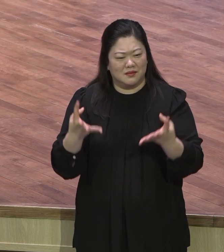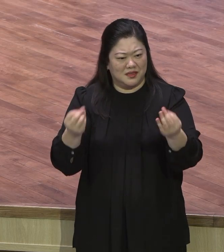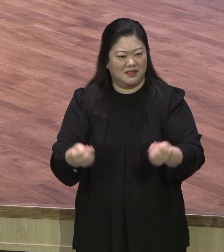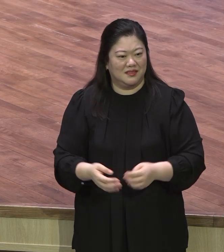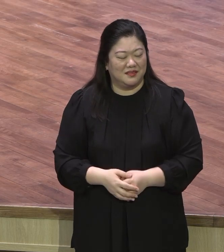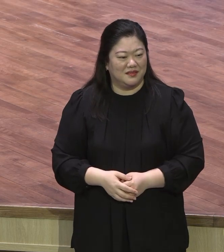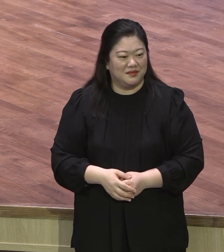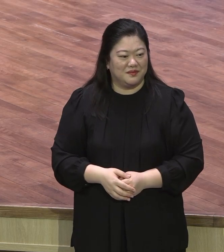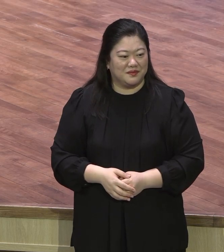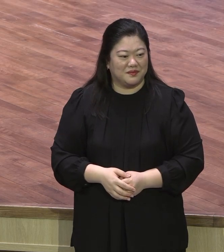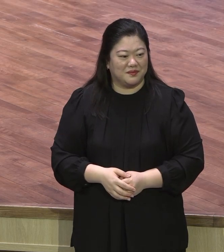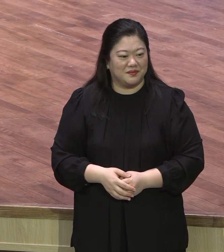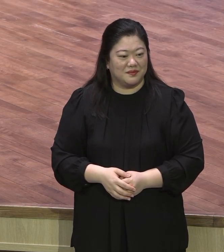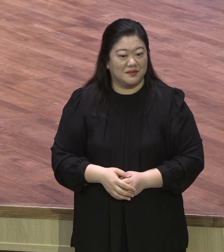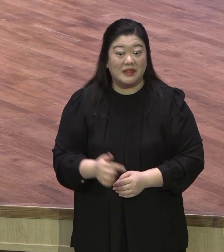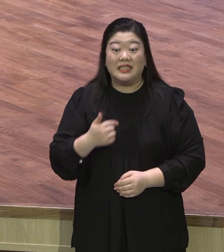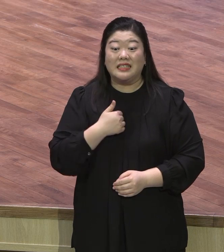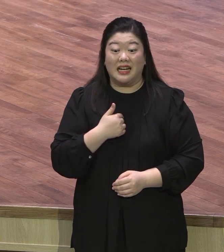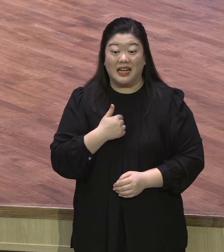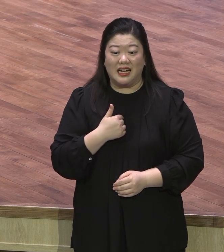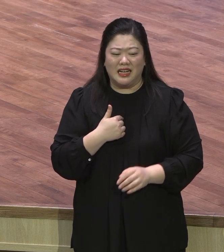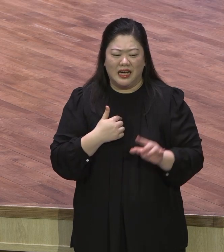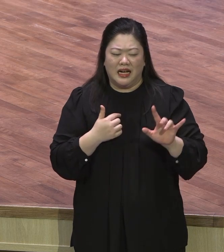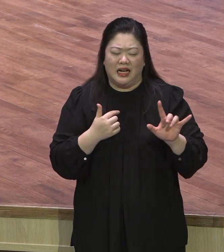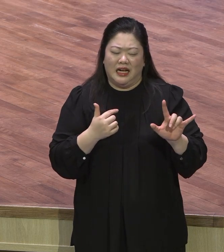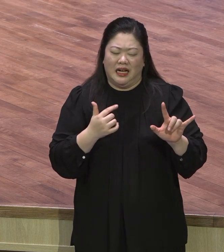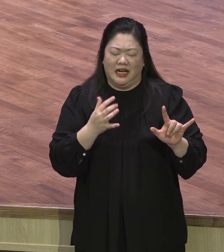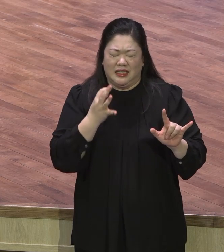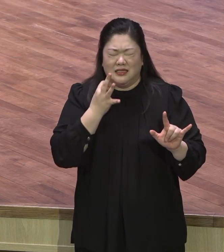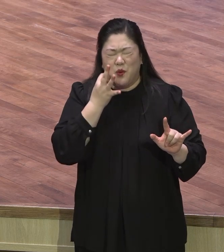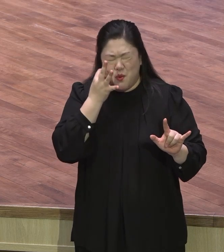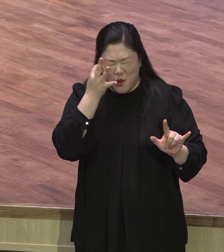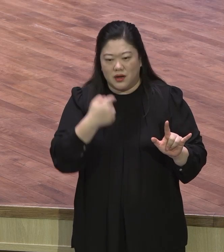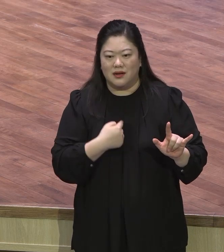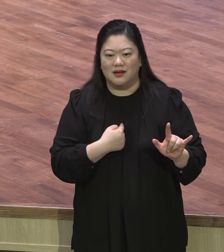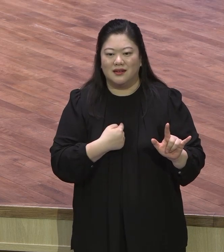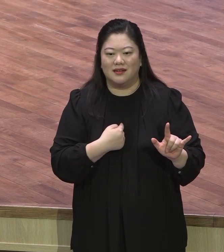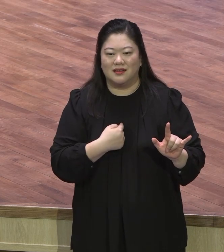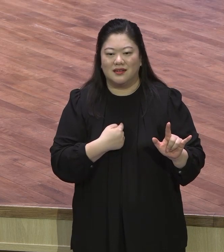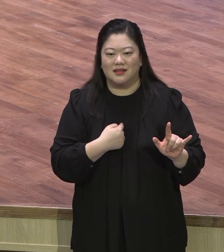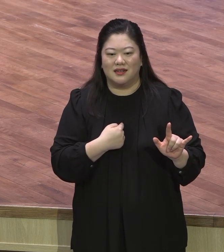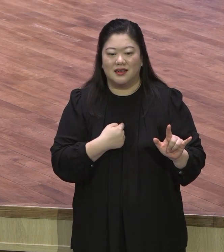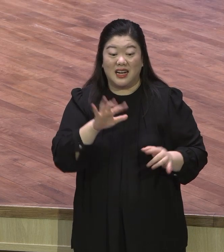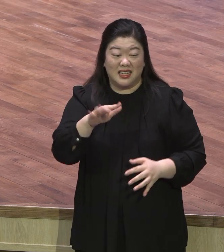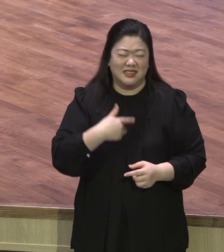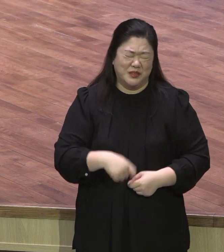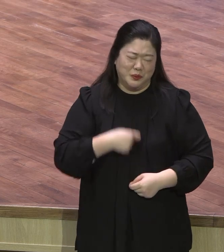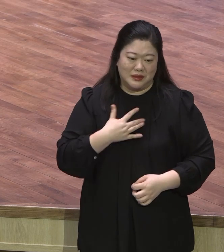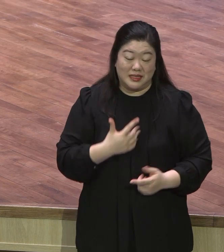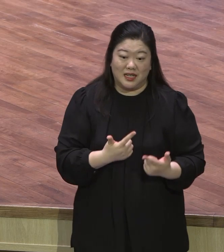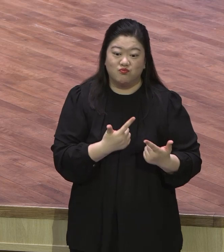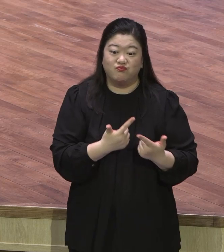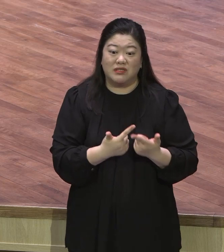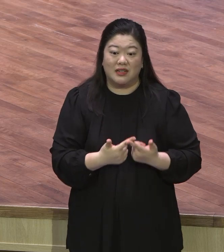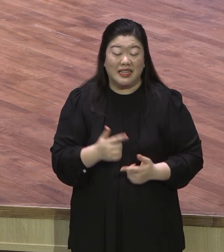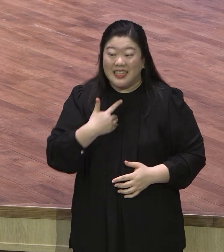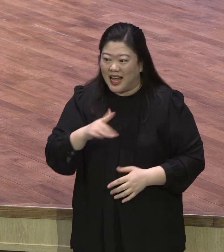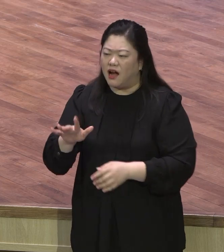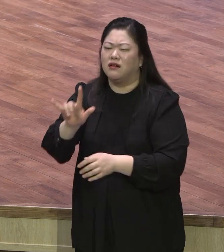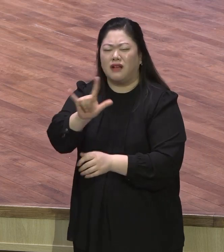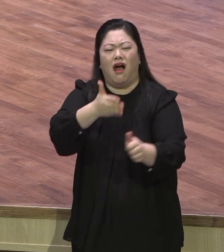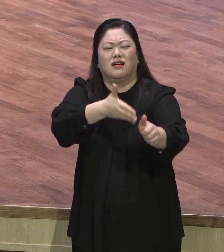저도 노력을 많이 합니다. 목사가 말이지 교인들 앞에만 말하고 본인이 안 하면 거의 이상하잖아요.